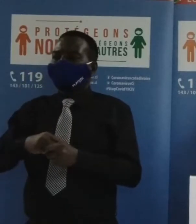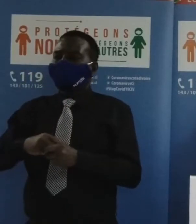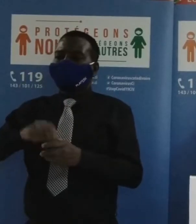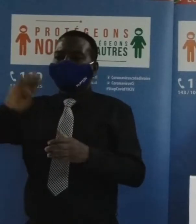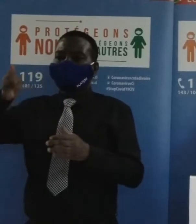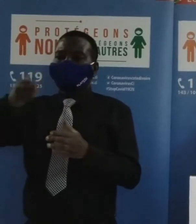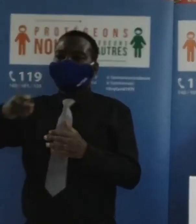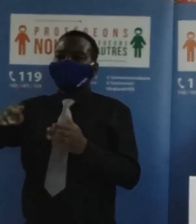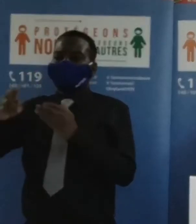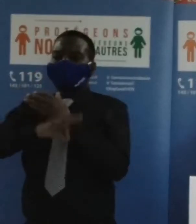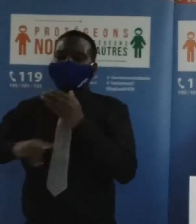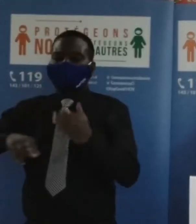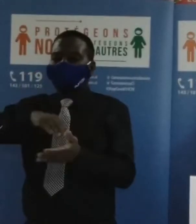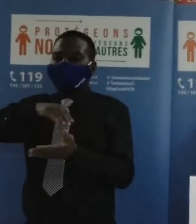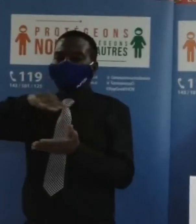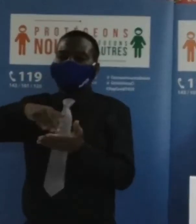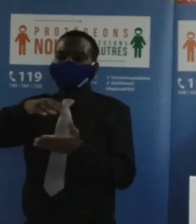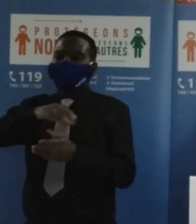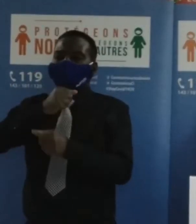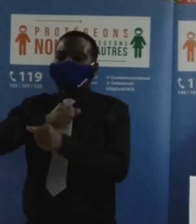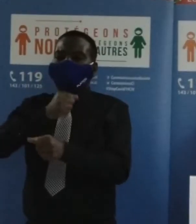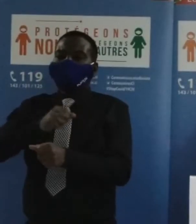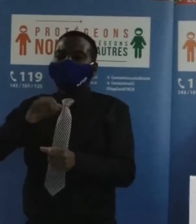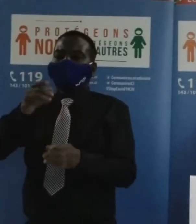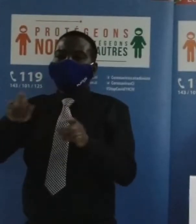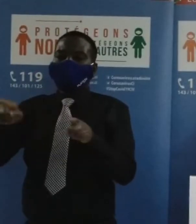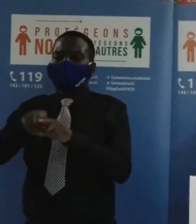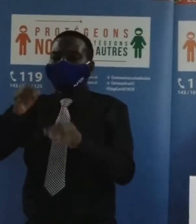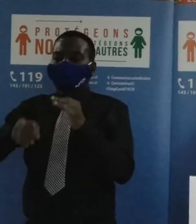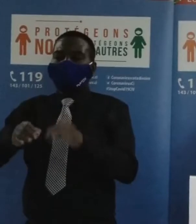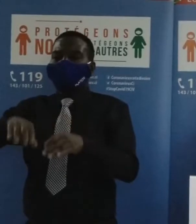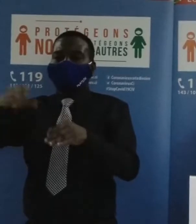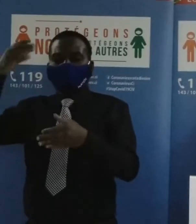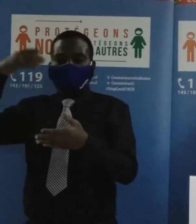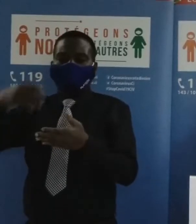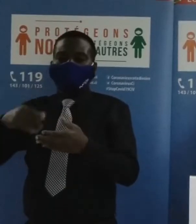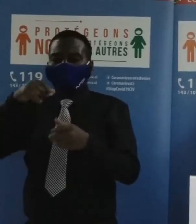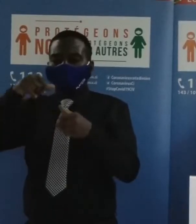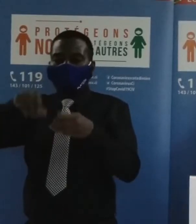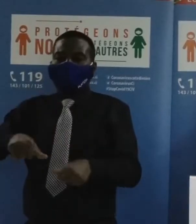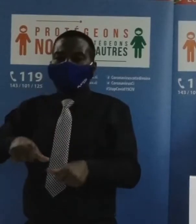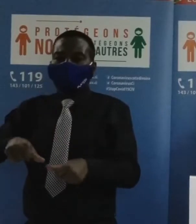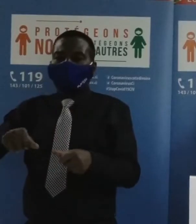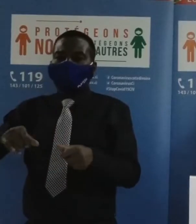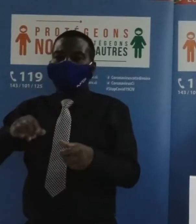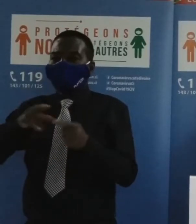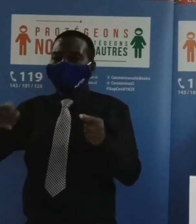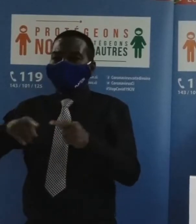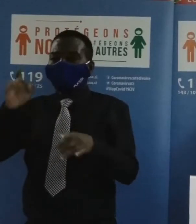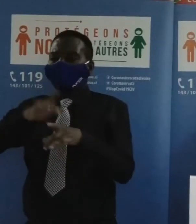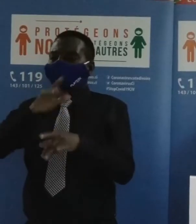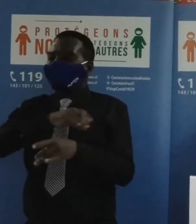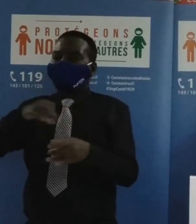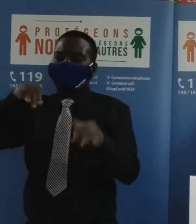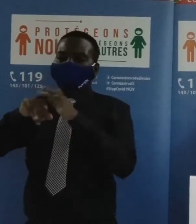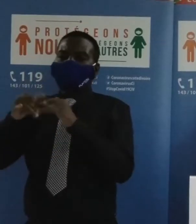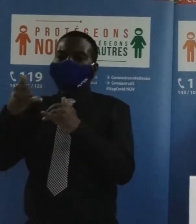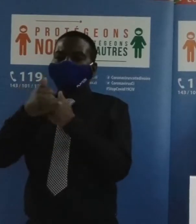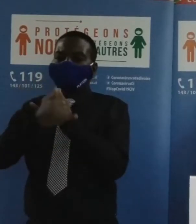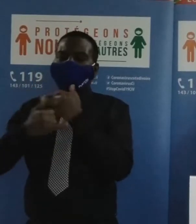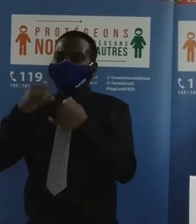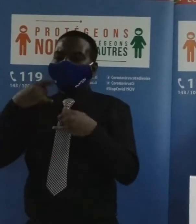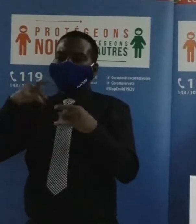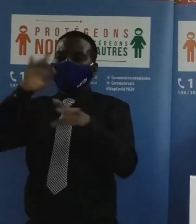d'abidjan même si la capitale économique demeure l'épicentre l'intérieur du pays et également touchés du fait